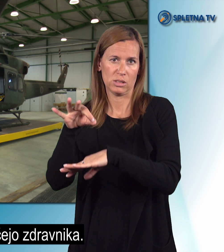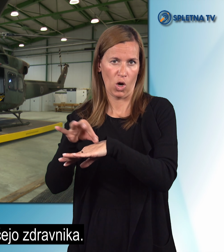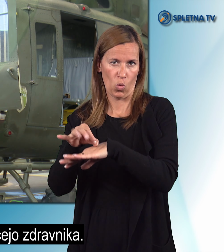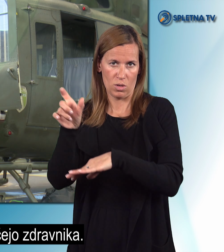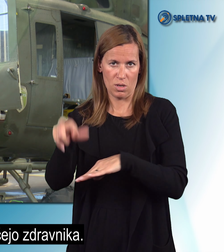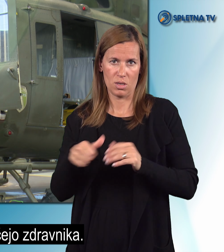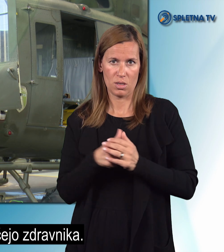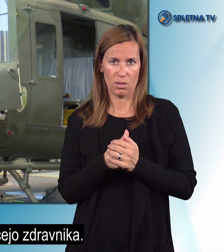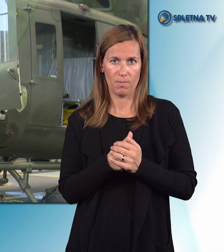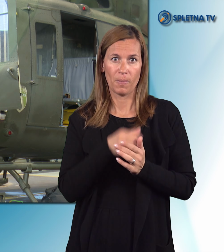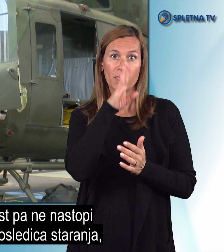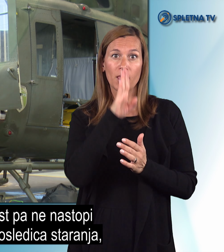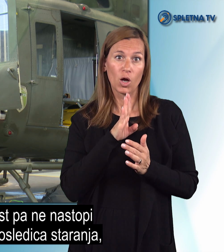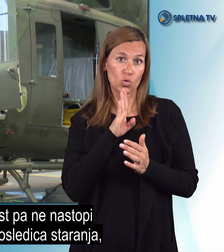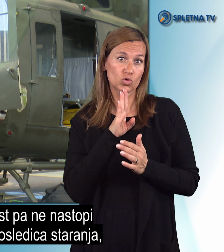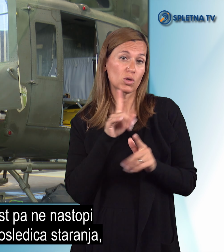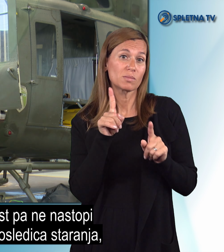zdravnika.